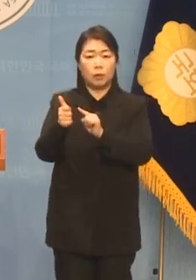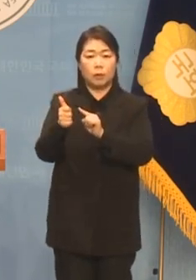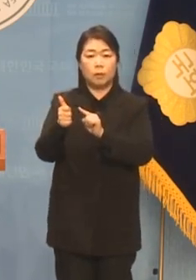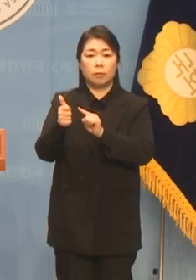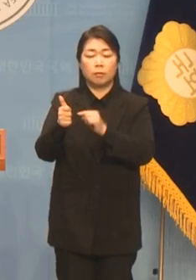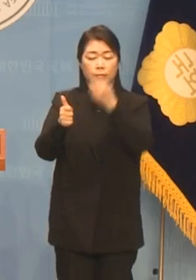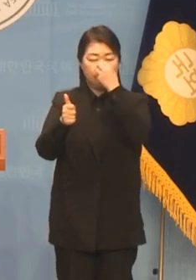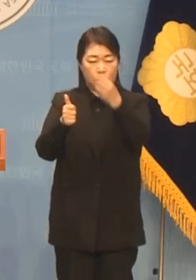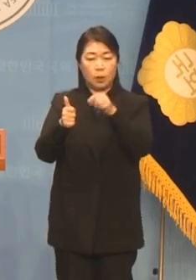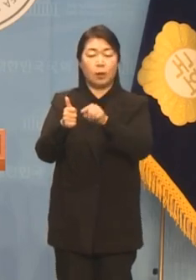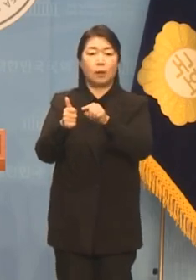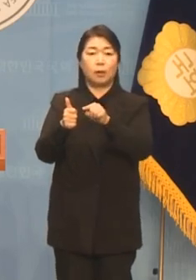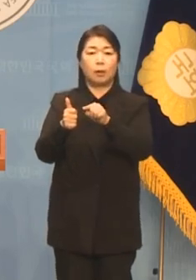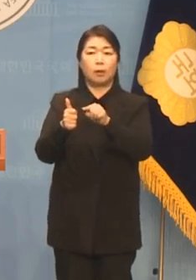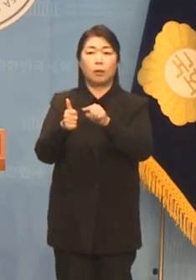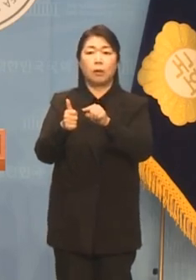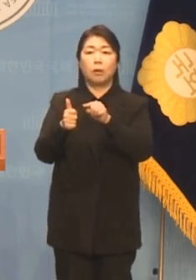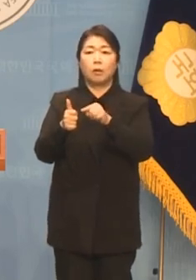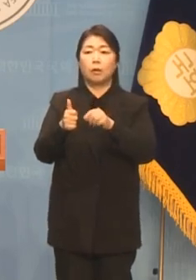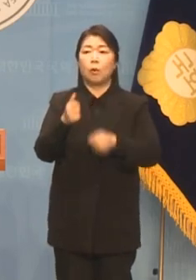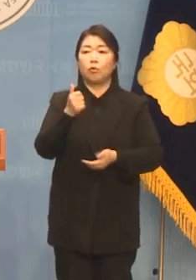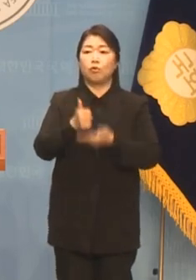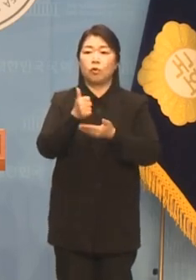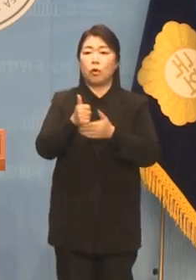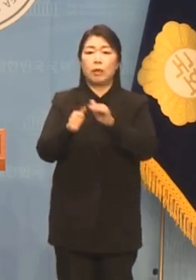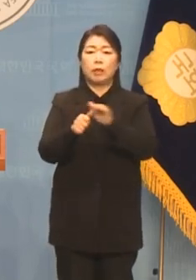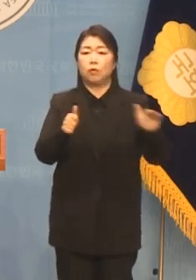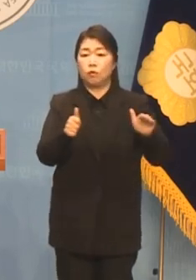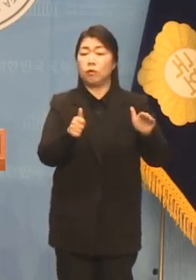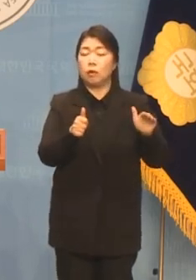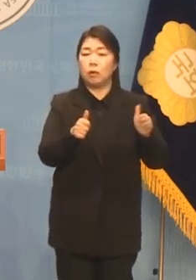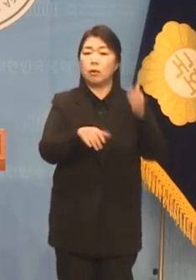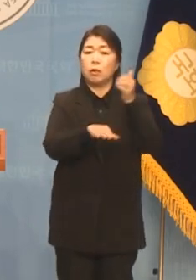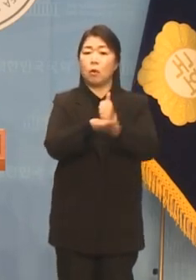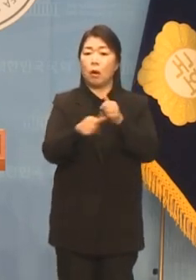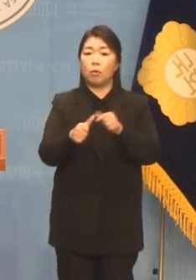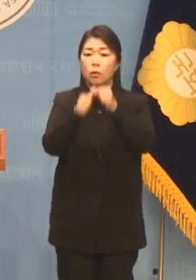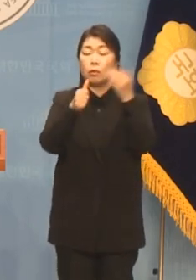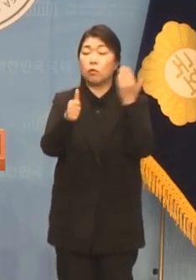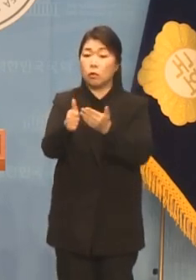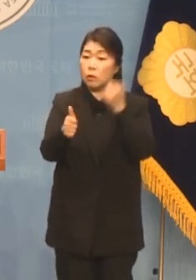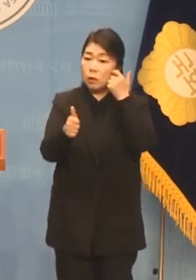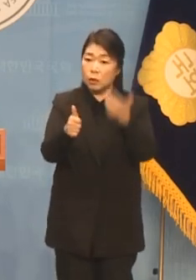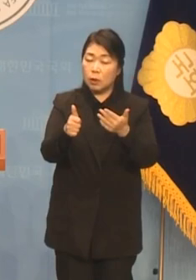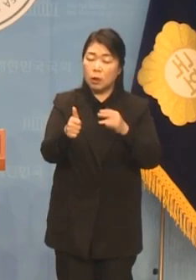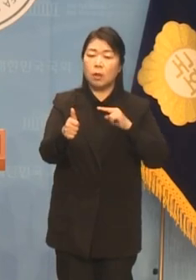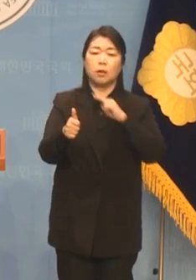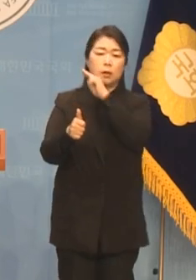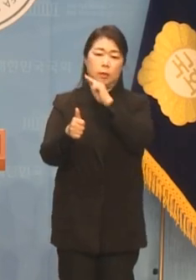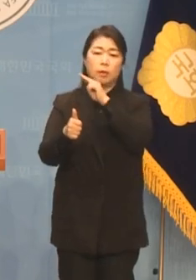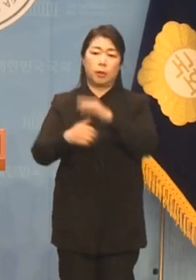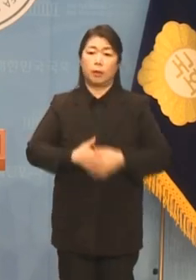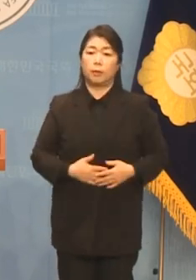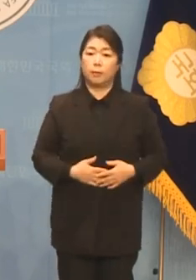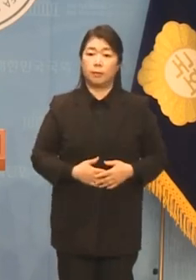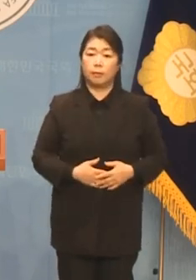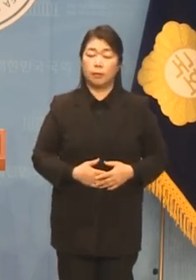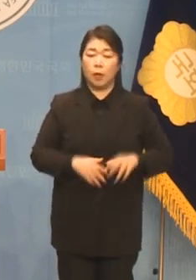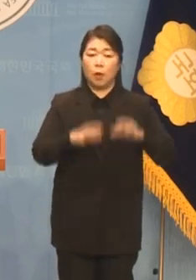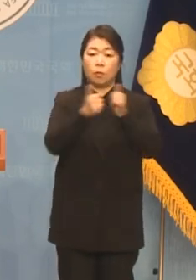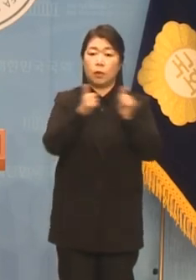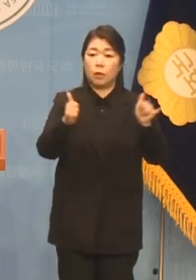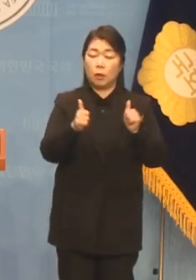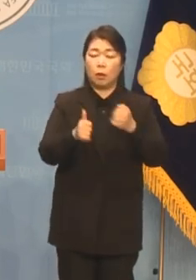이대만 틀린 결과인지 의심스럽습니다 국민을